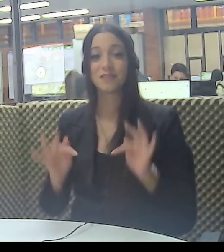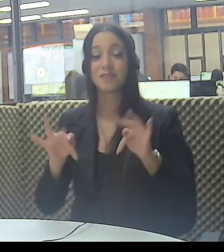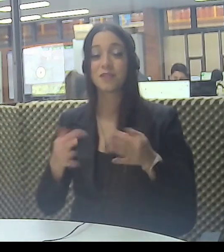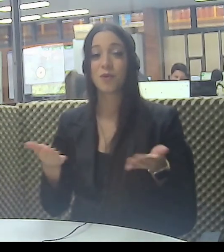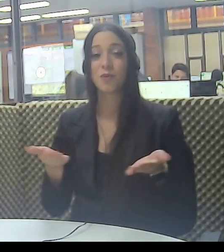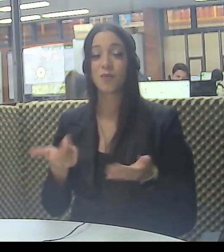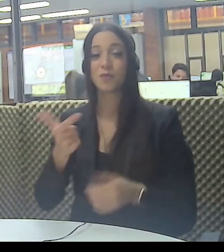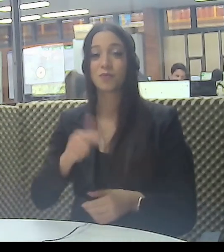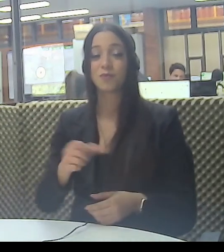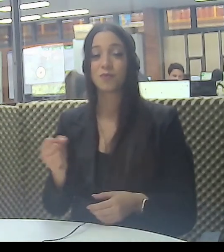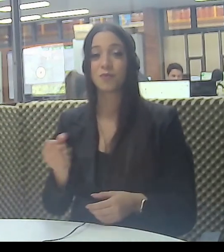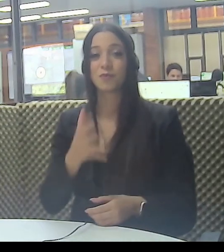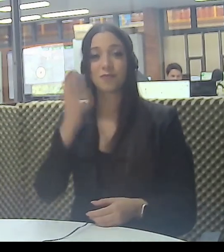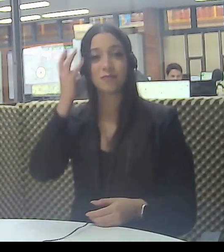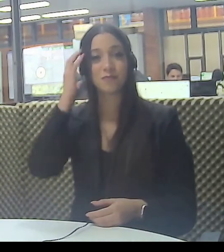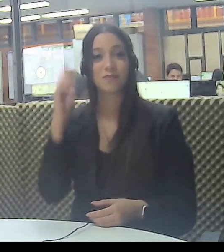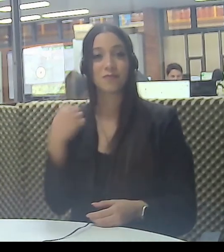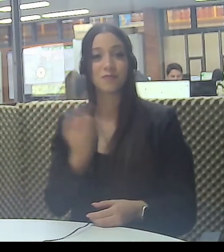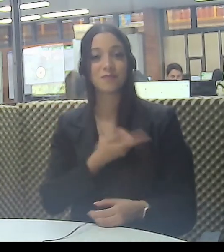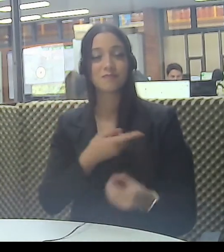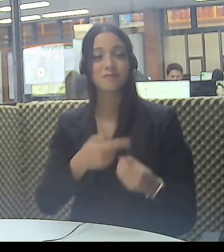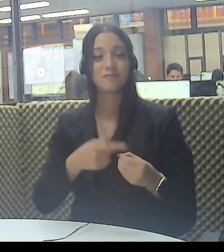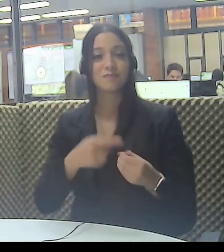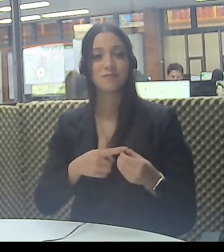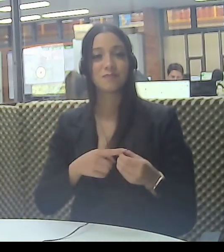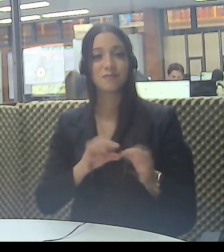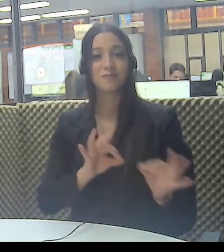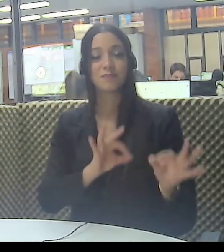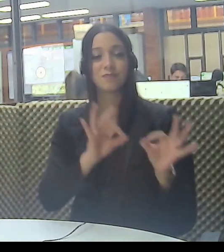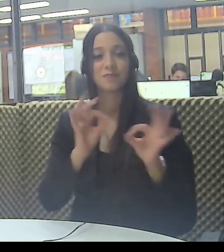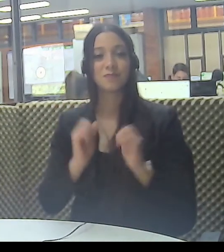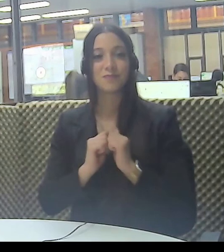aqui mais uma edição do programa da Rádio Nossa Cidade.